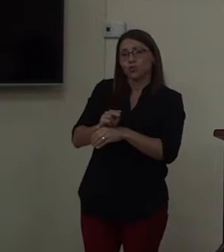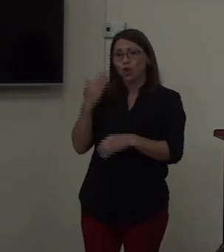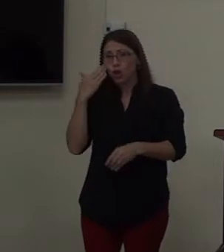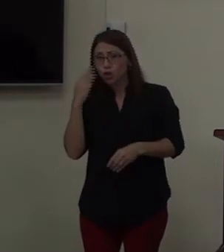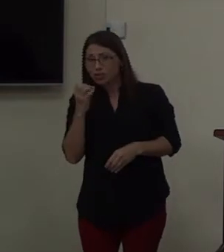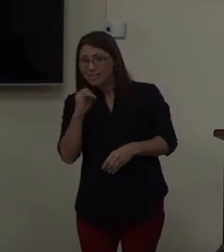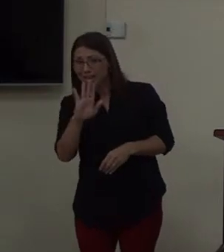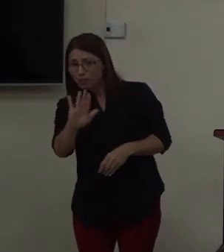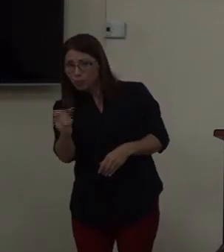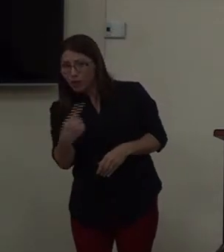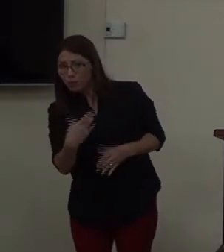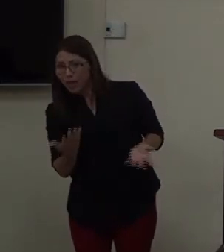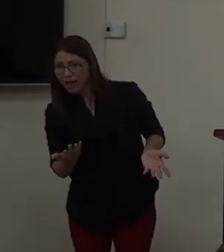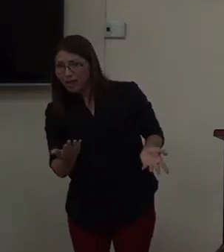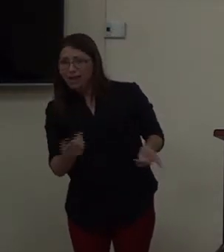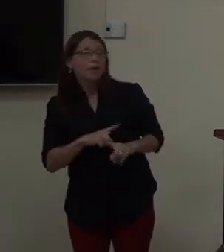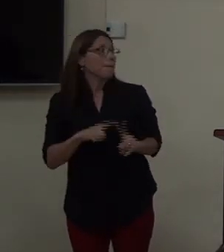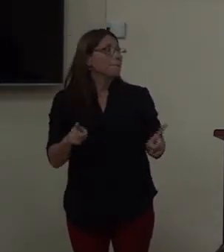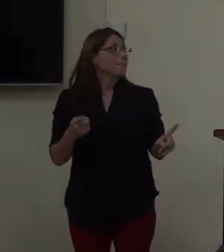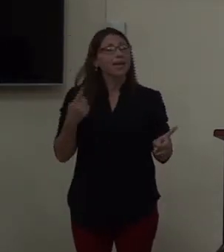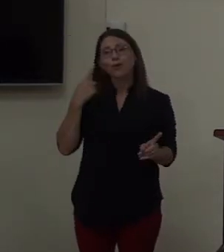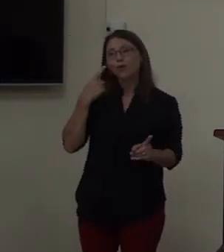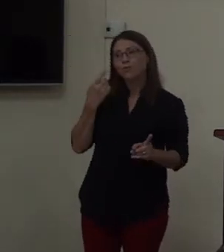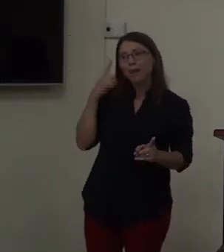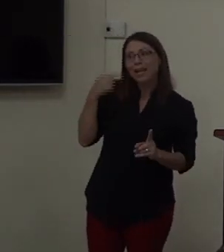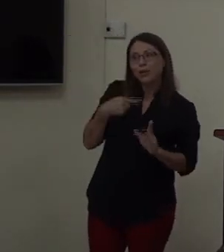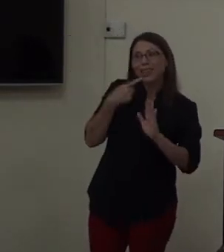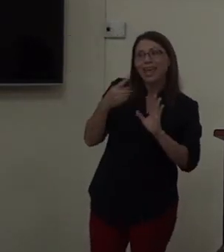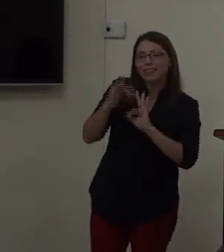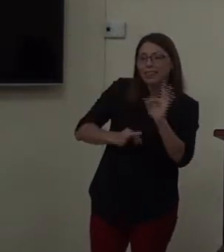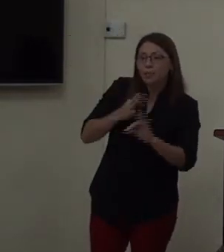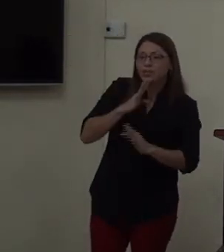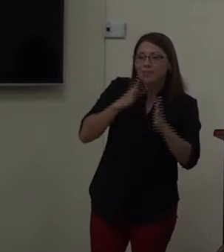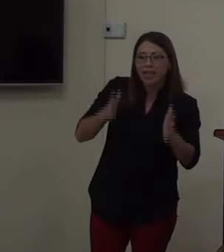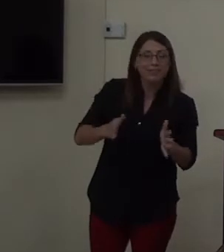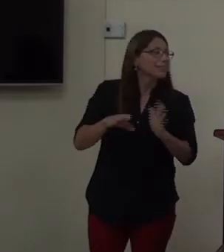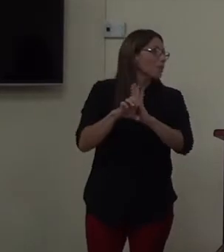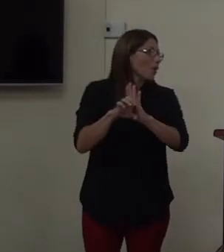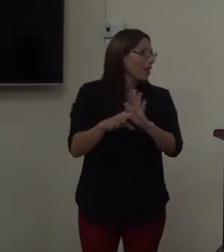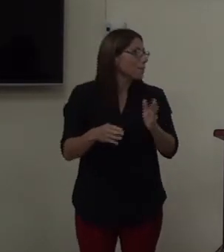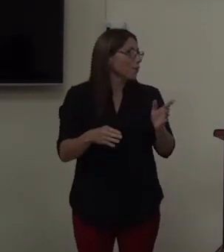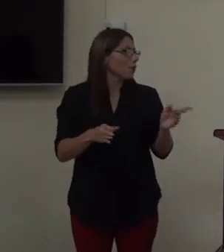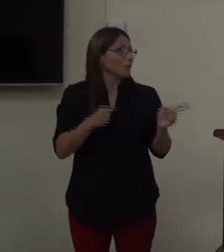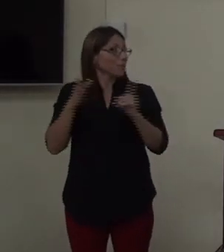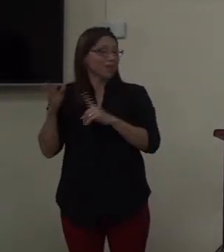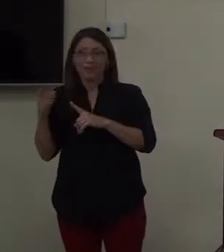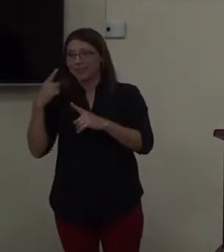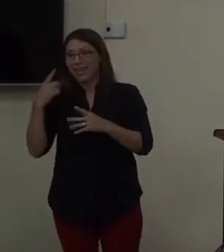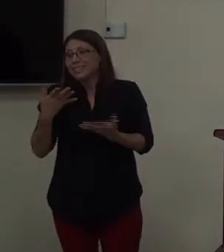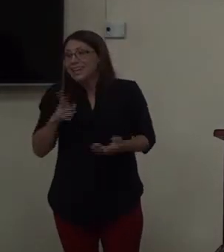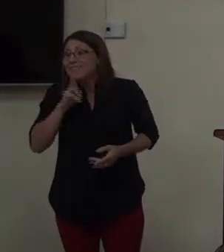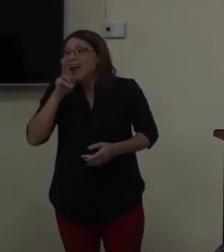pregunta. Pero ya por tipos de hablantes, sí, por ejemplo, igual, ¿verdad? Pues sí. Es que encontramos